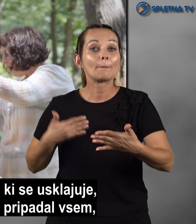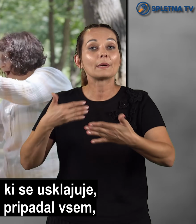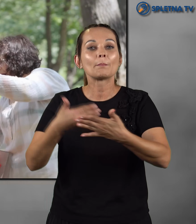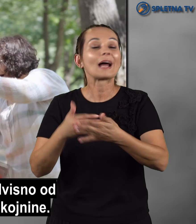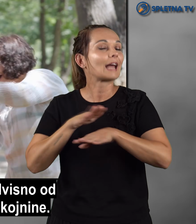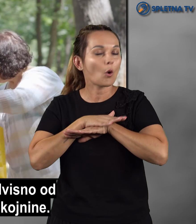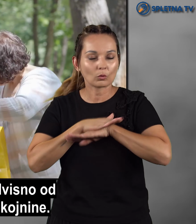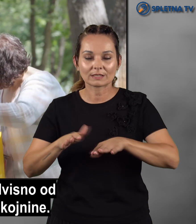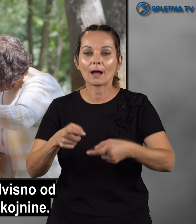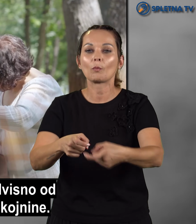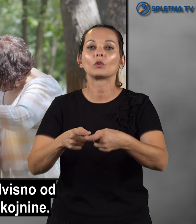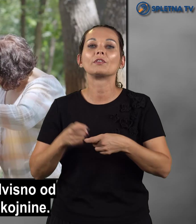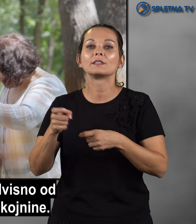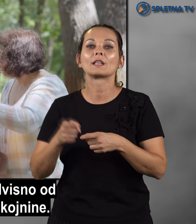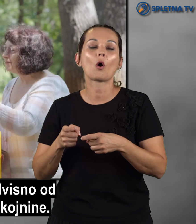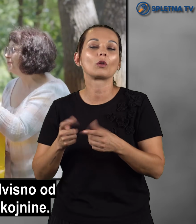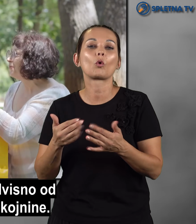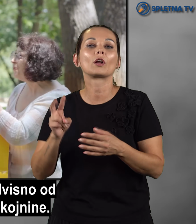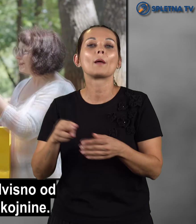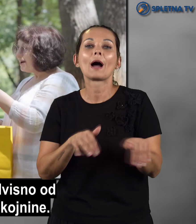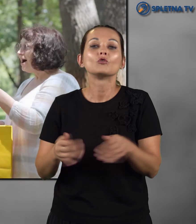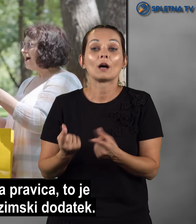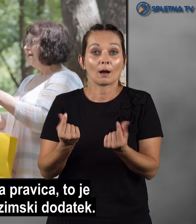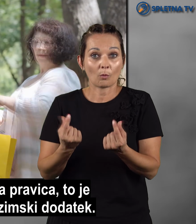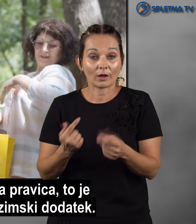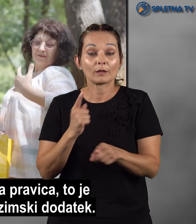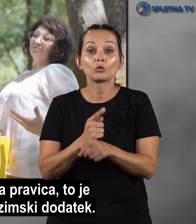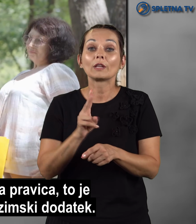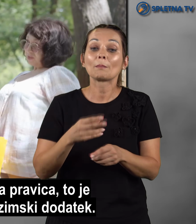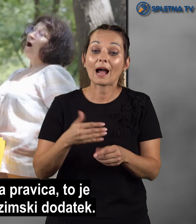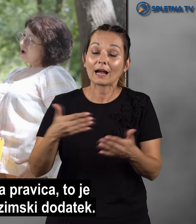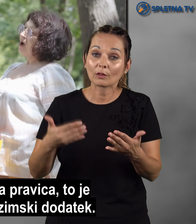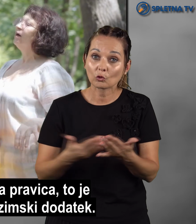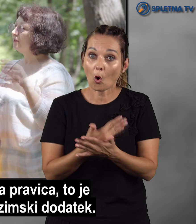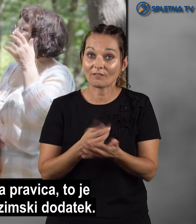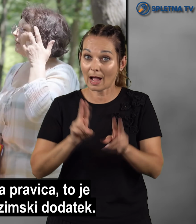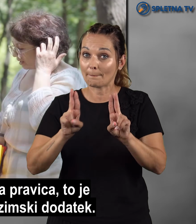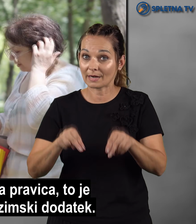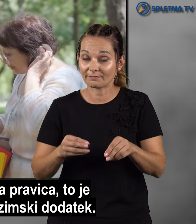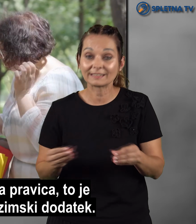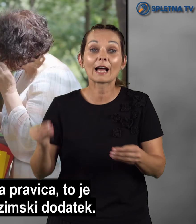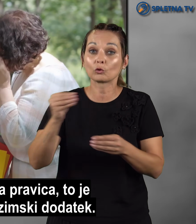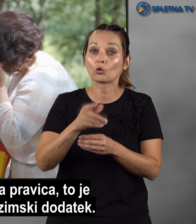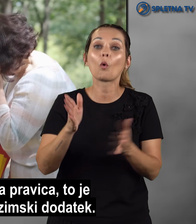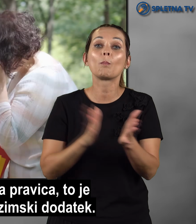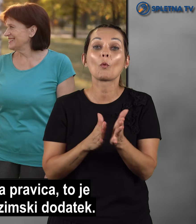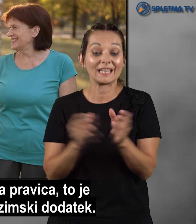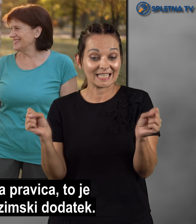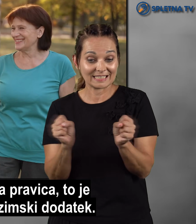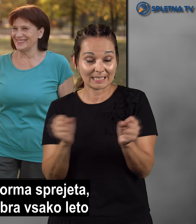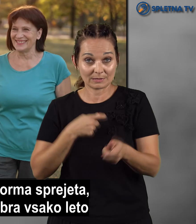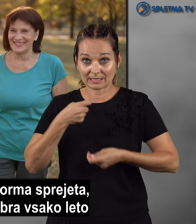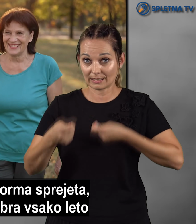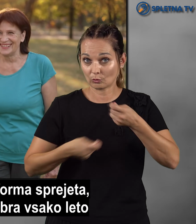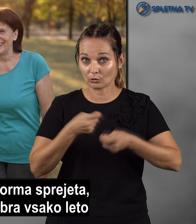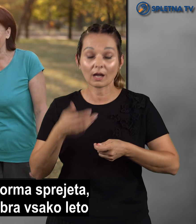pripada vsem, seveda odvisno od višine pokojnine. Dodatno je nova pravica, to je tako imenovan zimski dodatek.